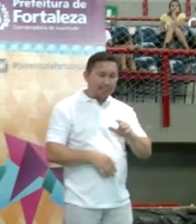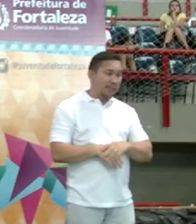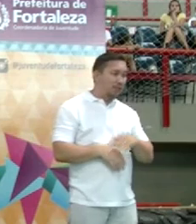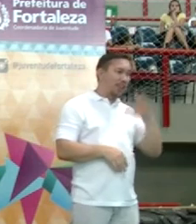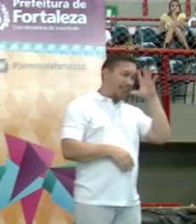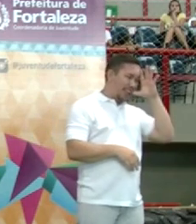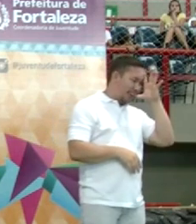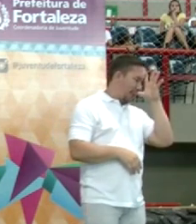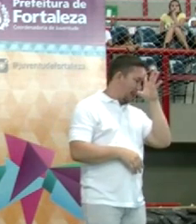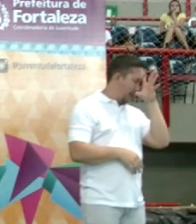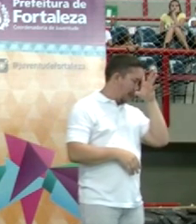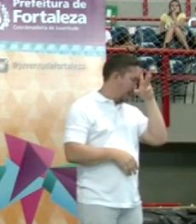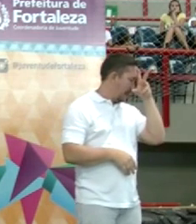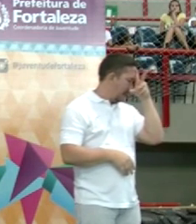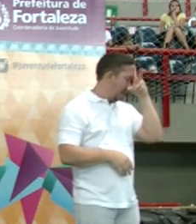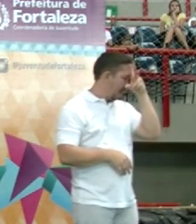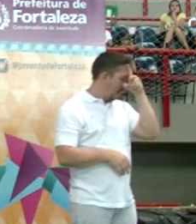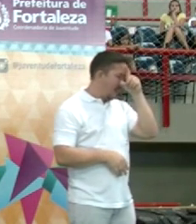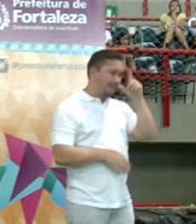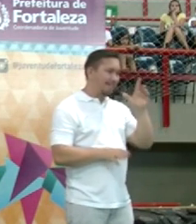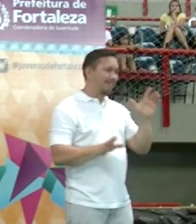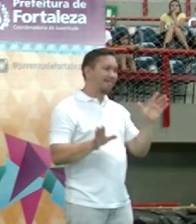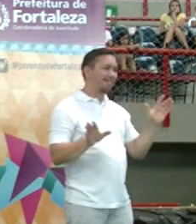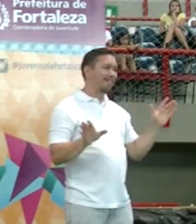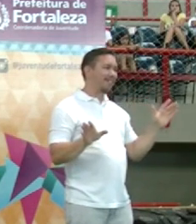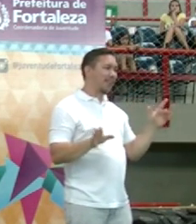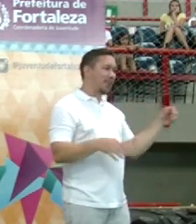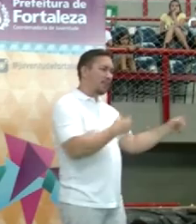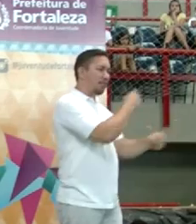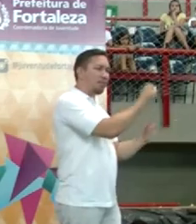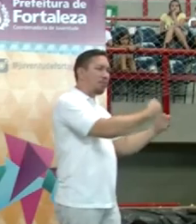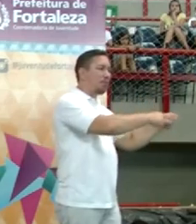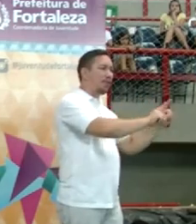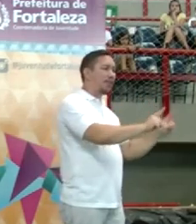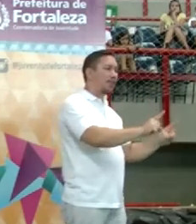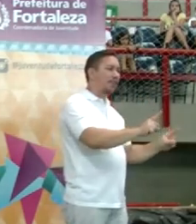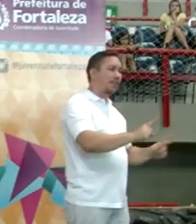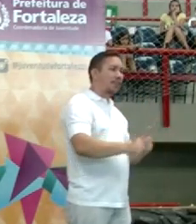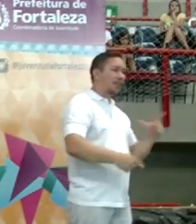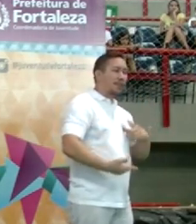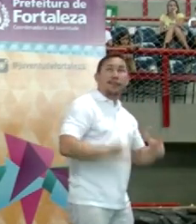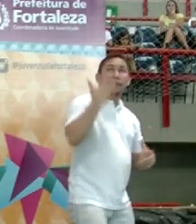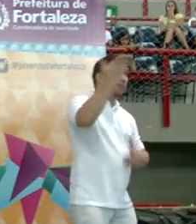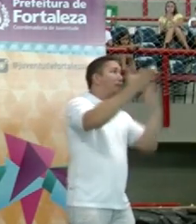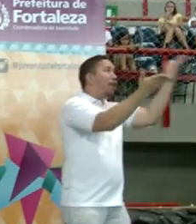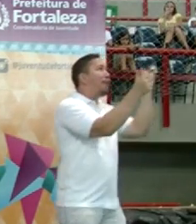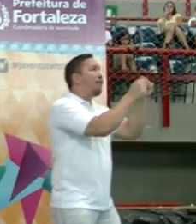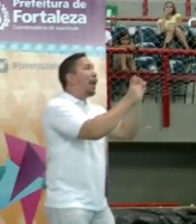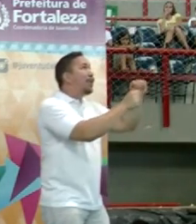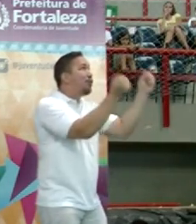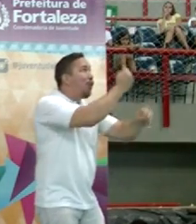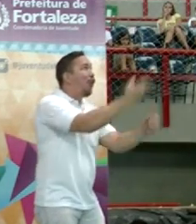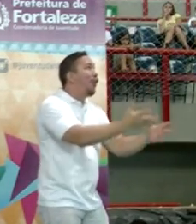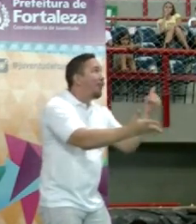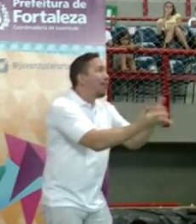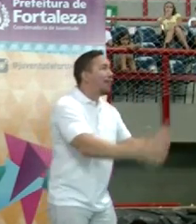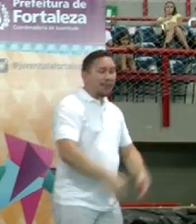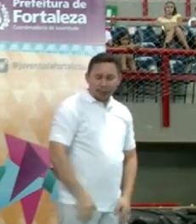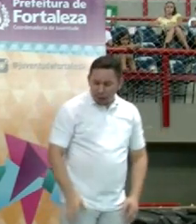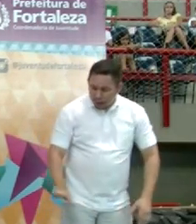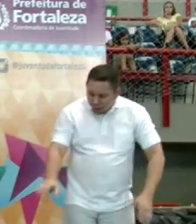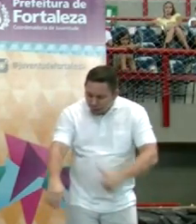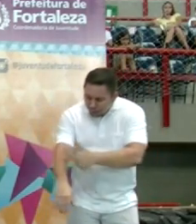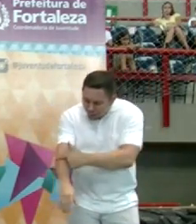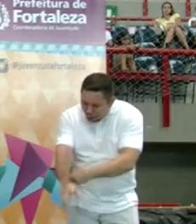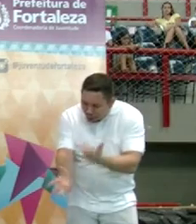pouco lento, tá certo? Aí não precisa mais fazer o caldeirão. E o pessoal, para meu irmão, faz o óleo. E o cara, peraí, eu estou